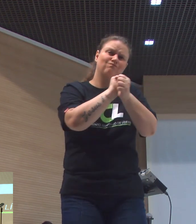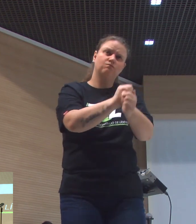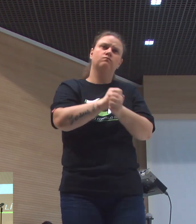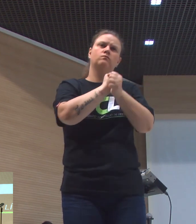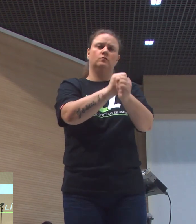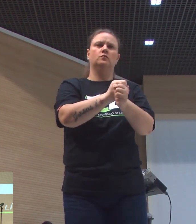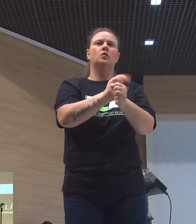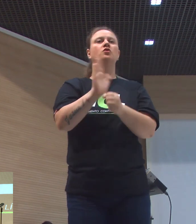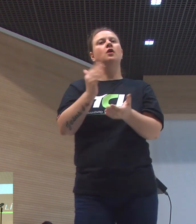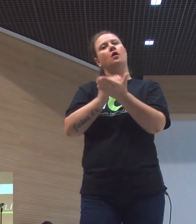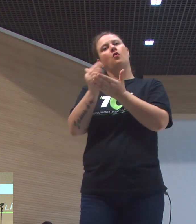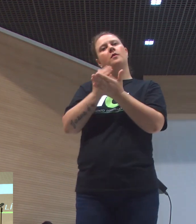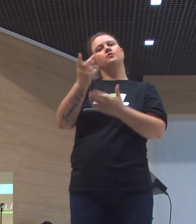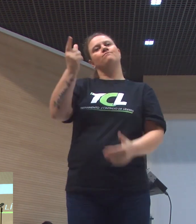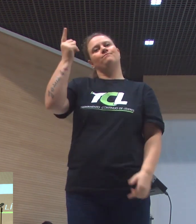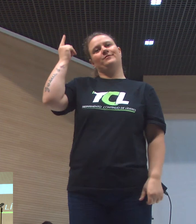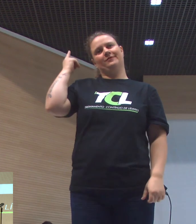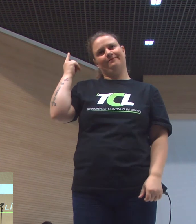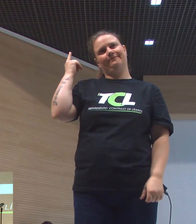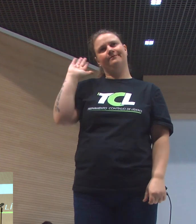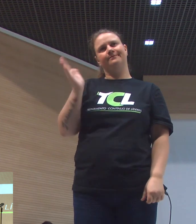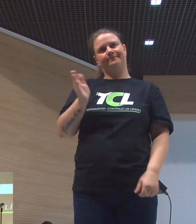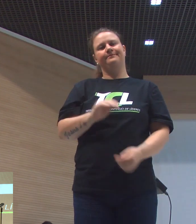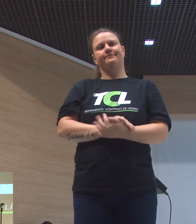origens. E essa